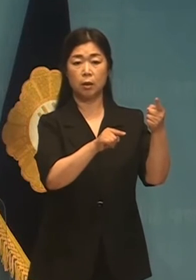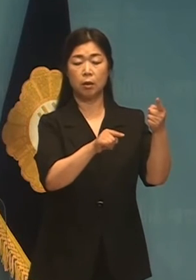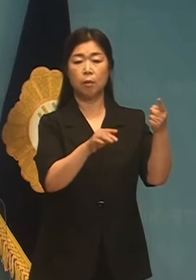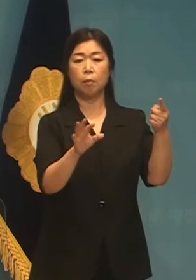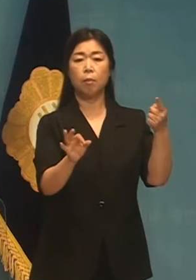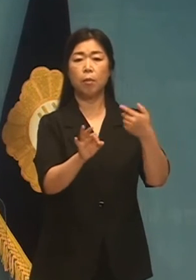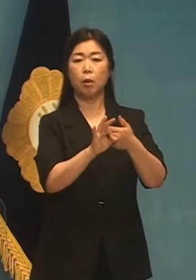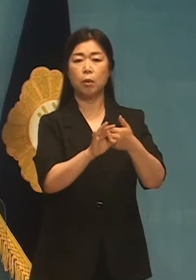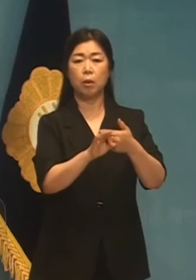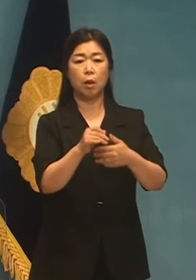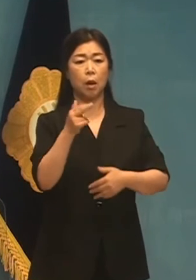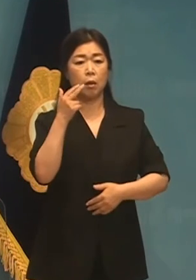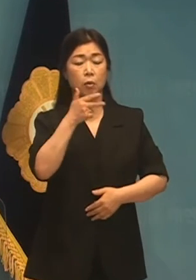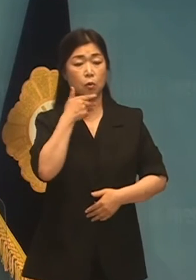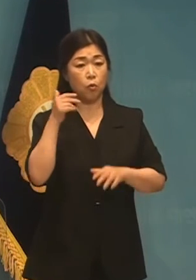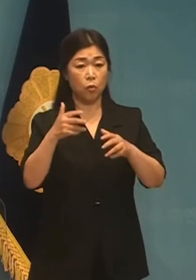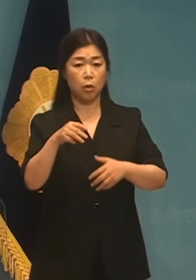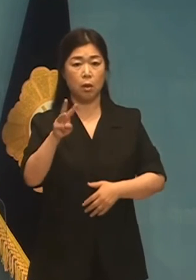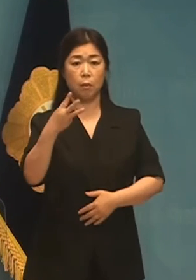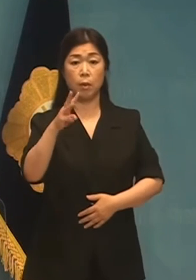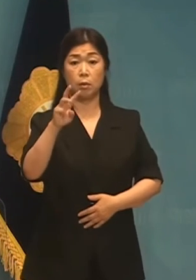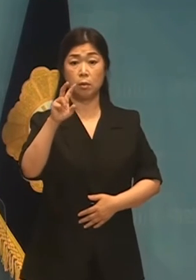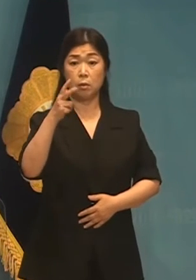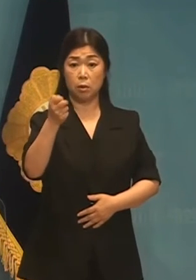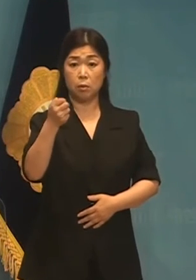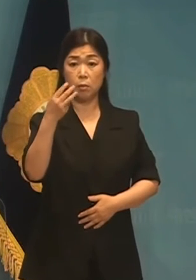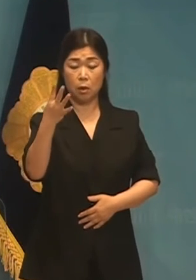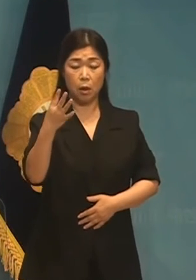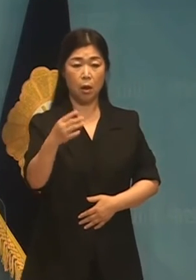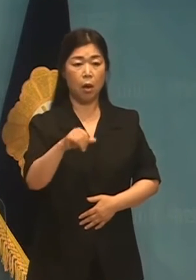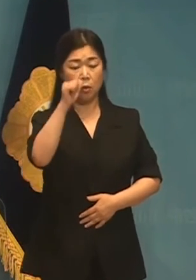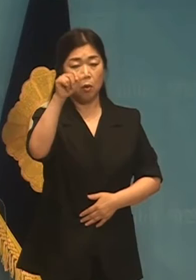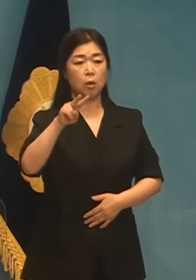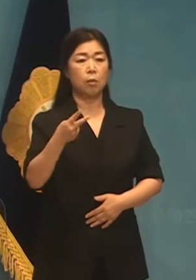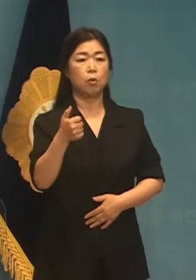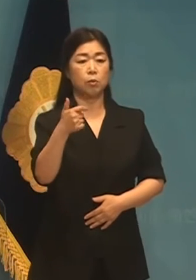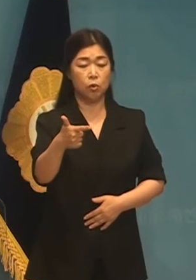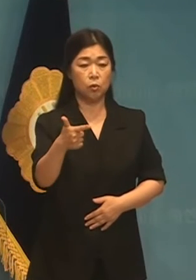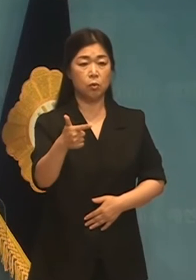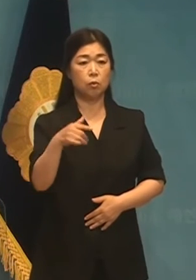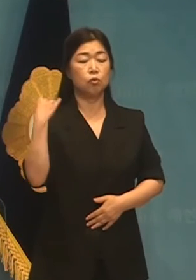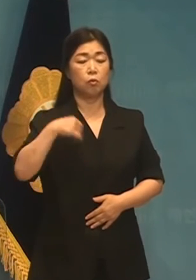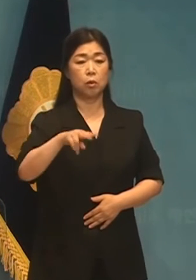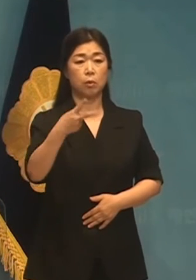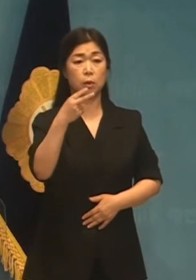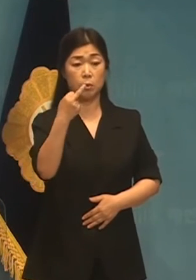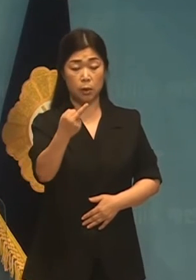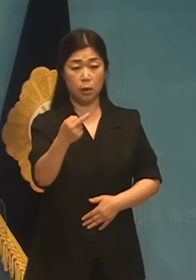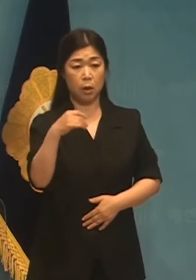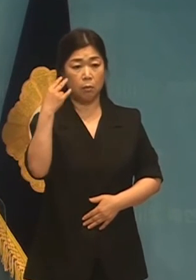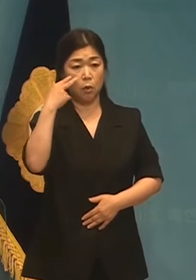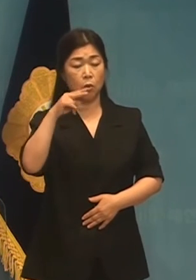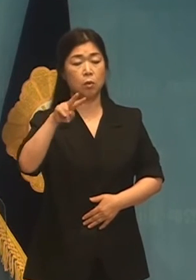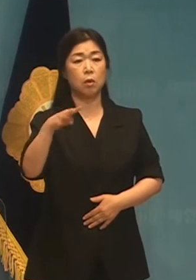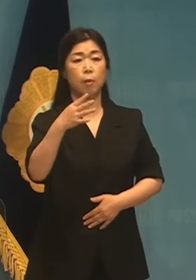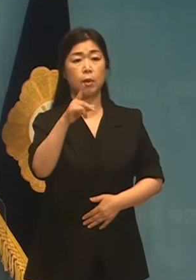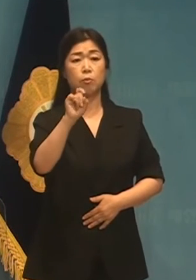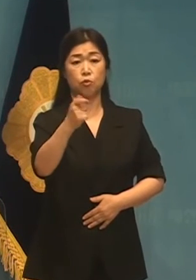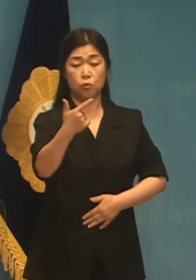51이라면 영국은 474, 인도 256, 중국 212, 미국